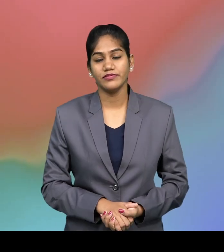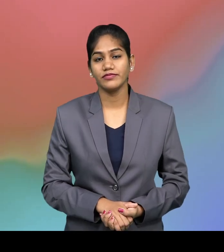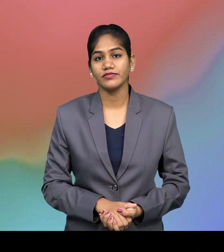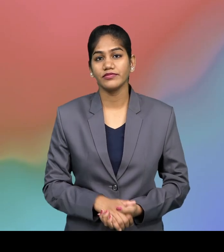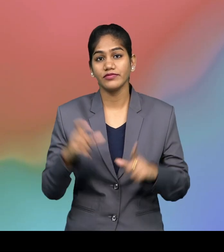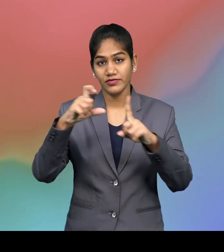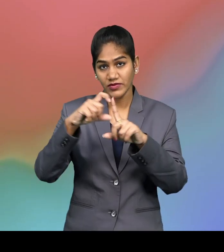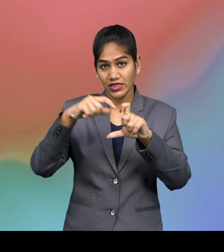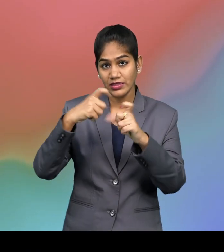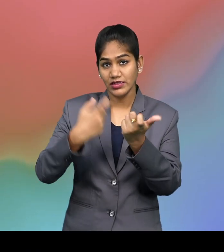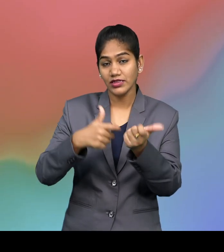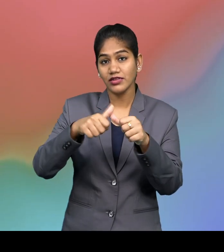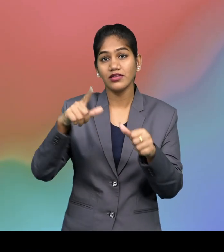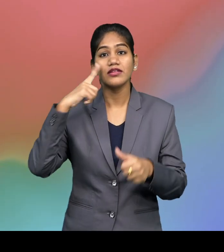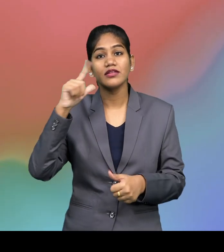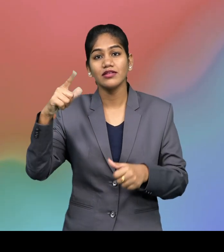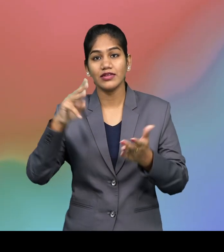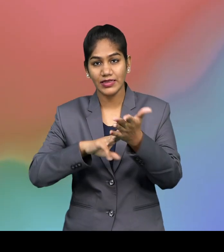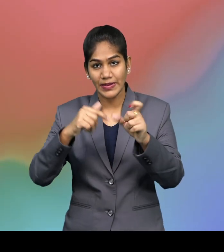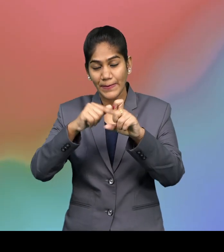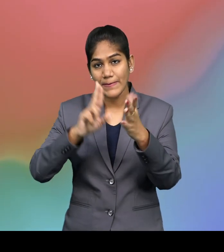ఐదు పట్టాలు తప్పడం.